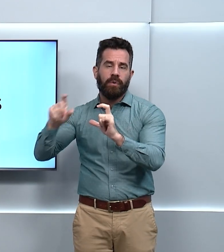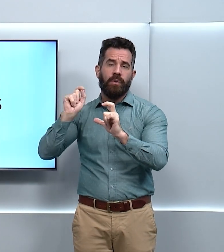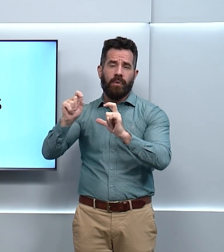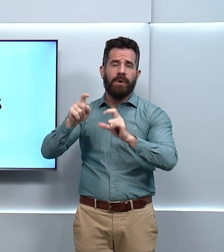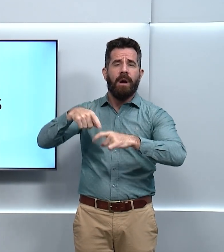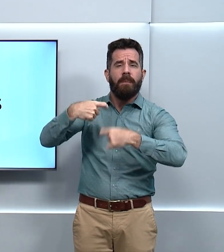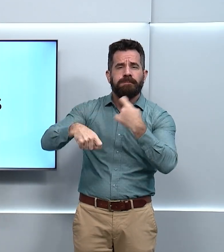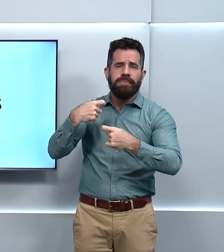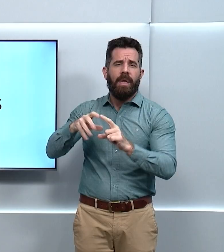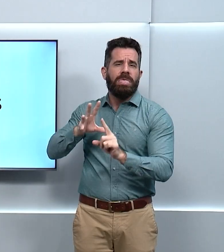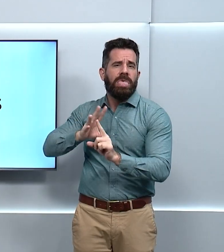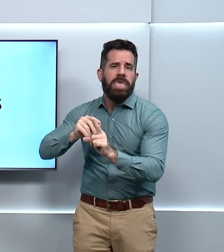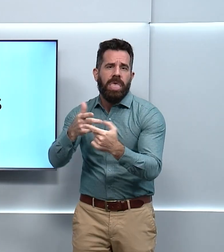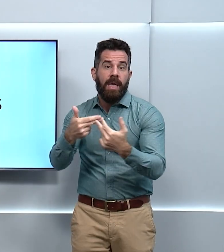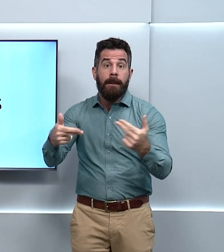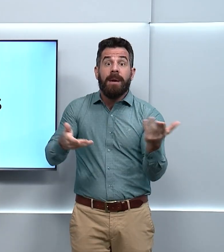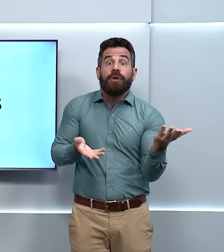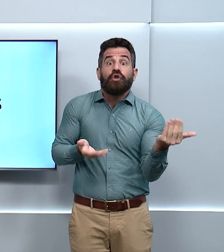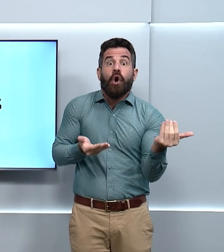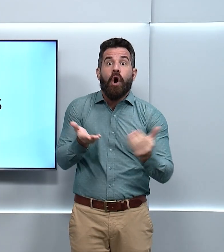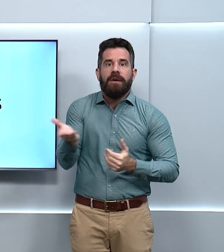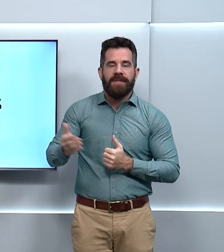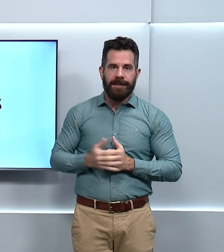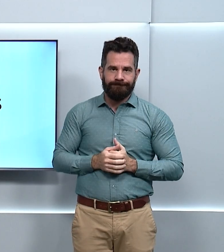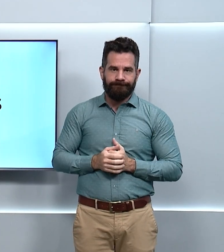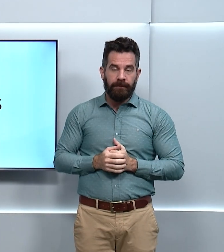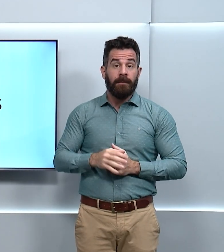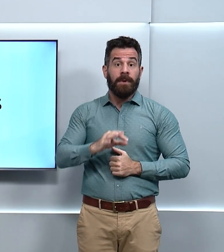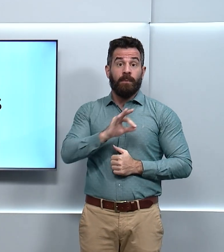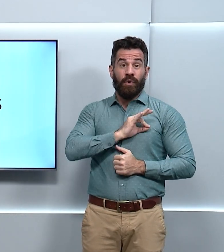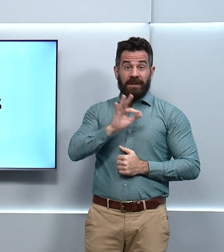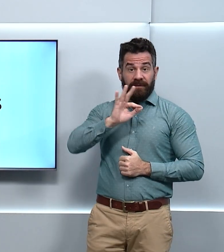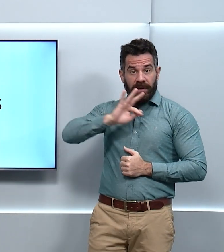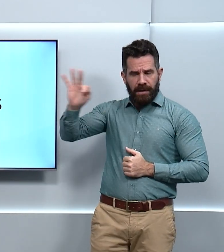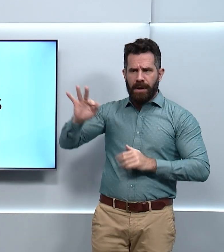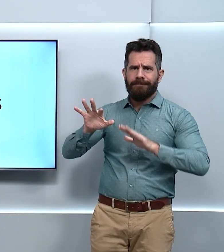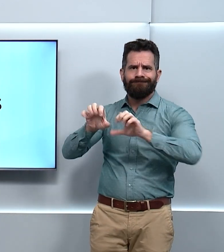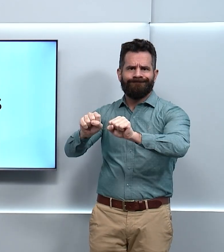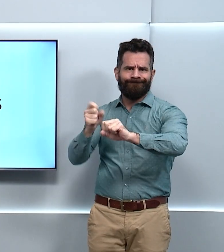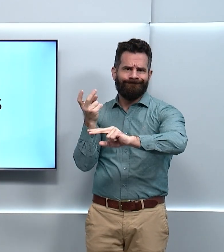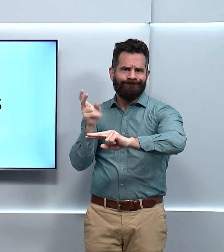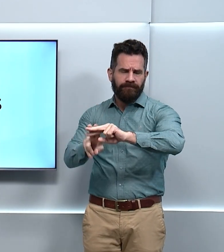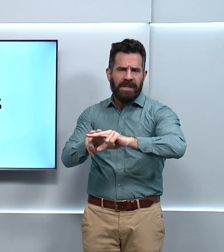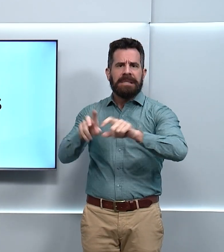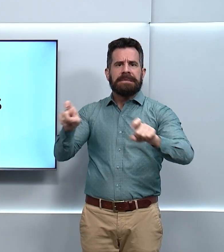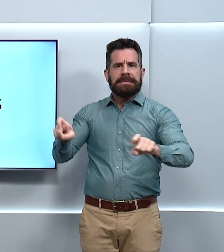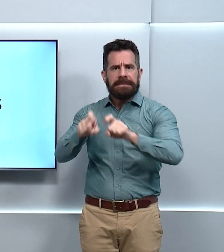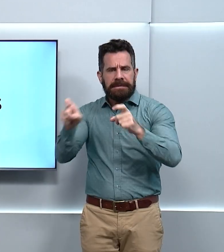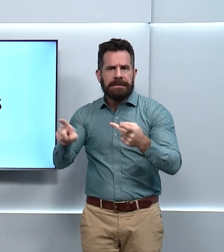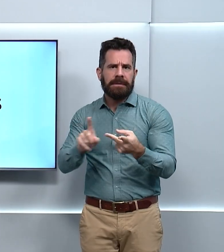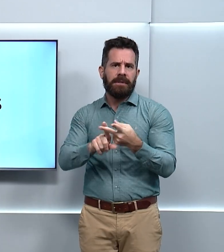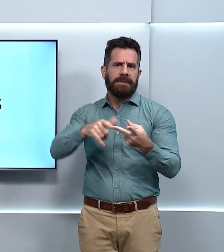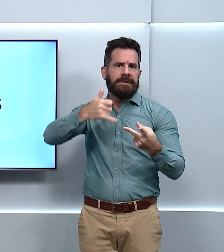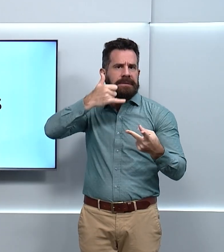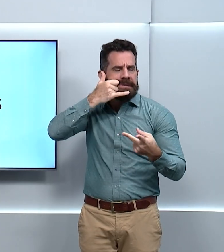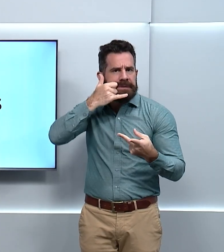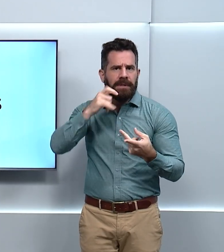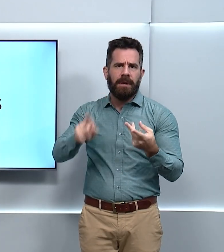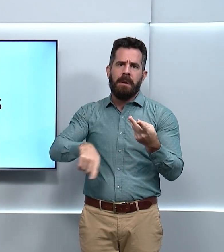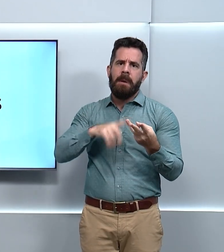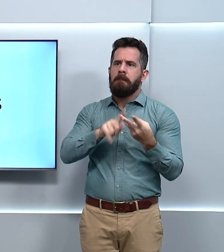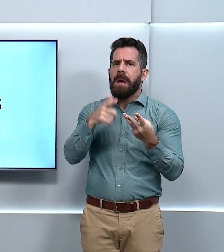cenas de abuso infanto-juvenil. Polícia Federal ainda apreendeu equipamentos de informática, celulares e mídias